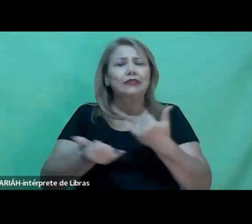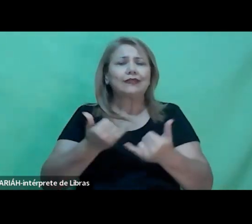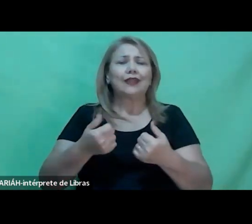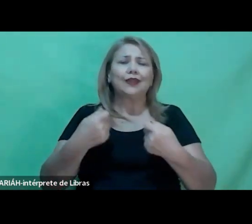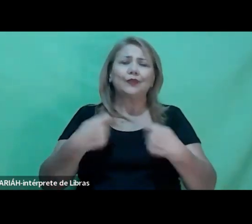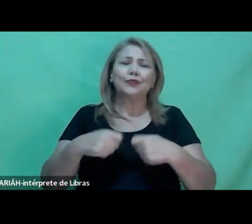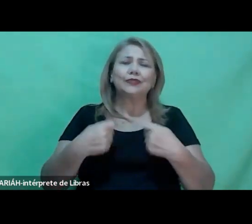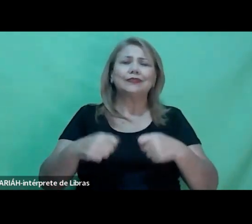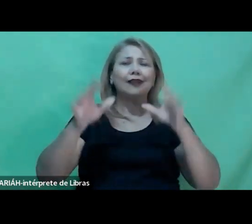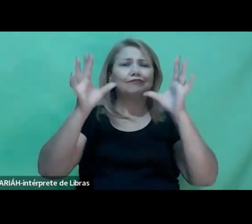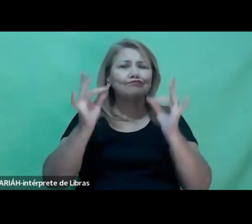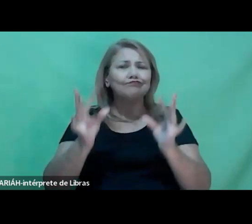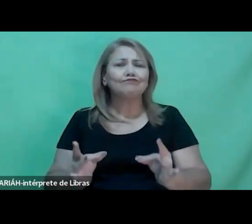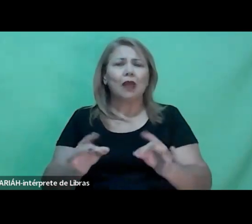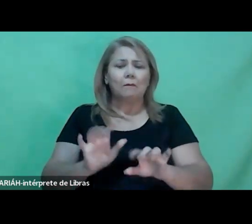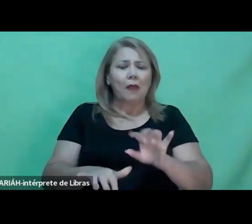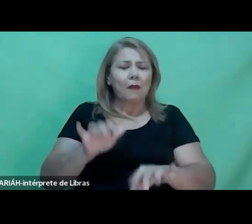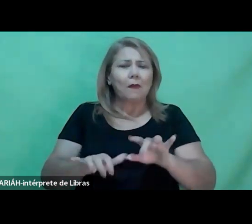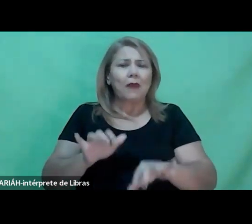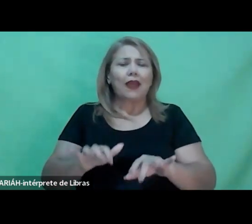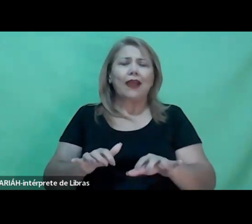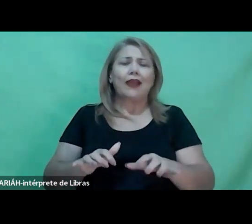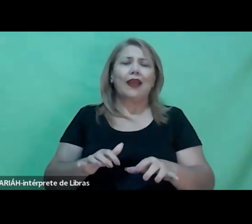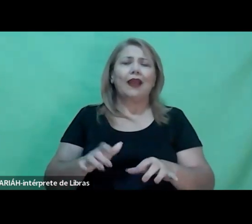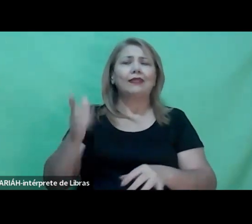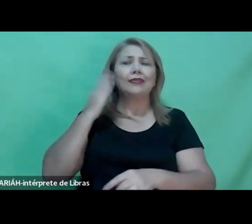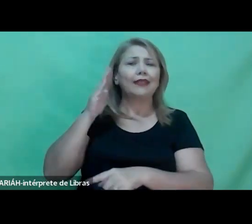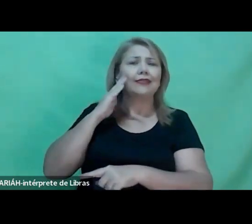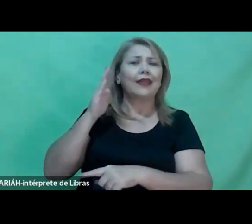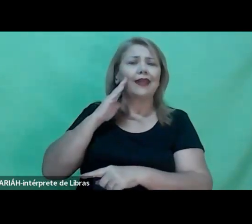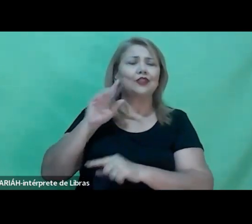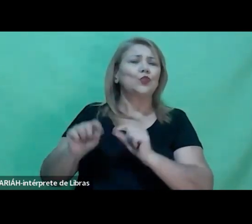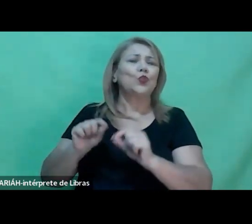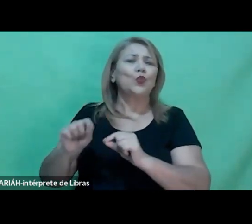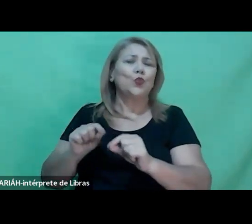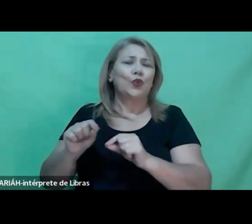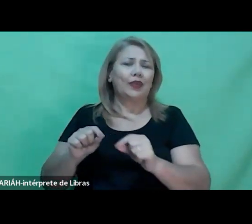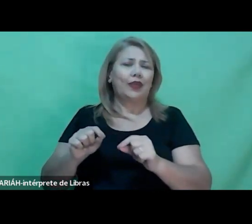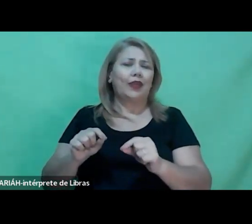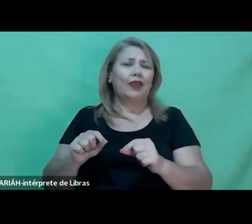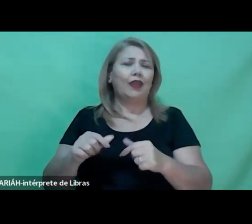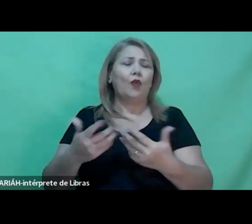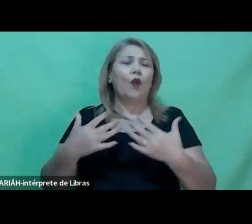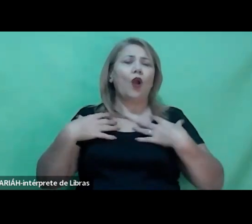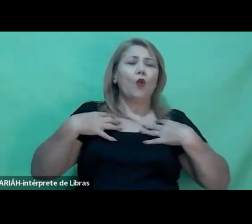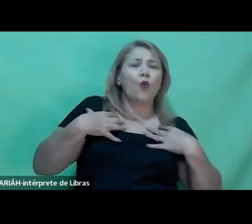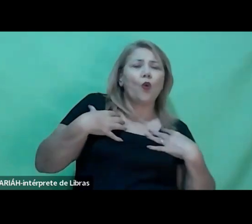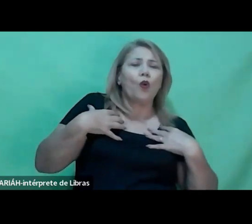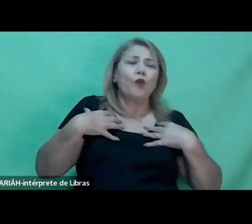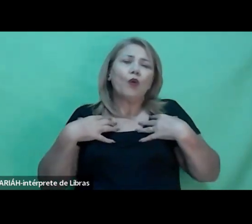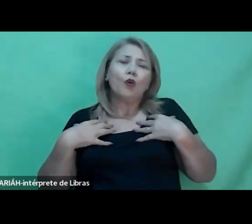mejor manera posible tratando de eh eh hacer que sintiera y yo veía que no se reía cuando se terminaba el